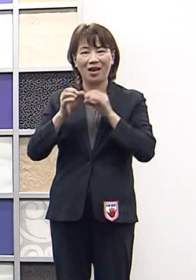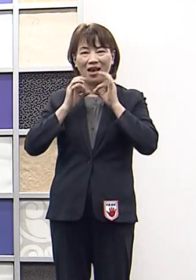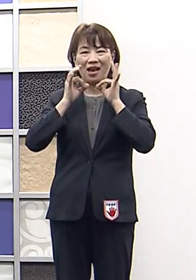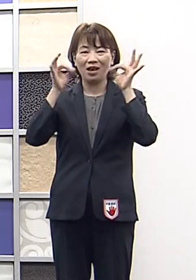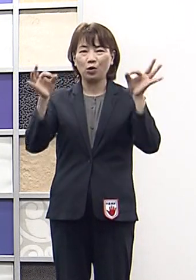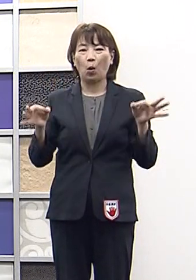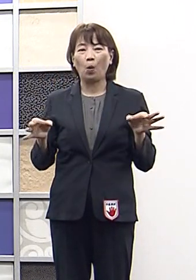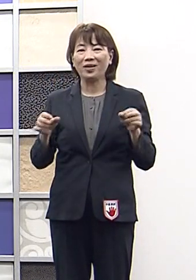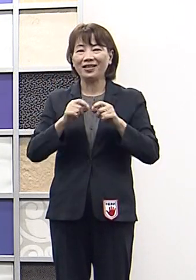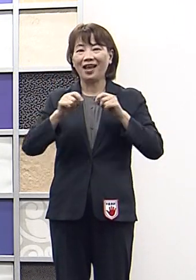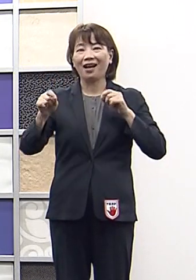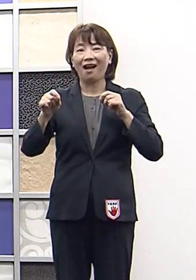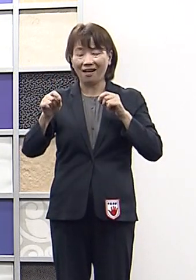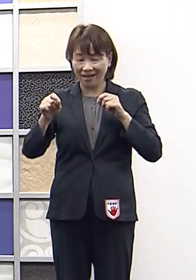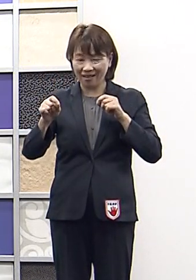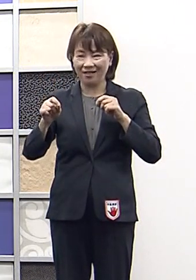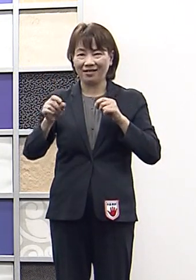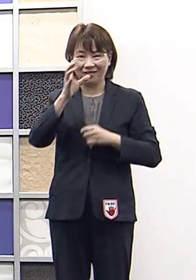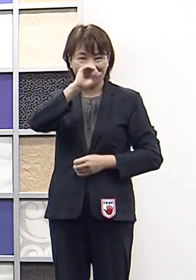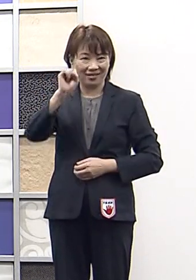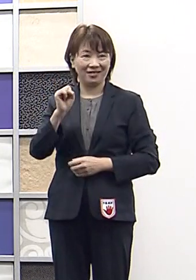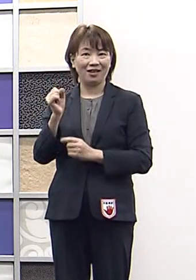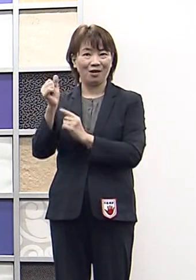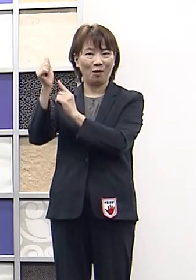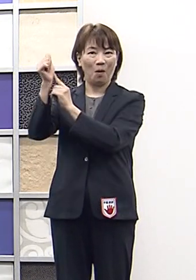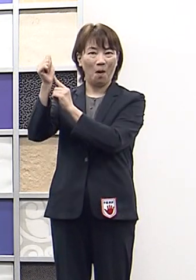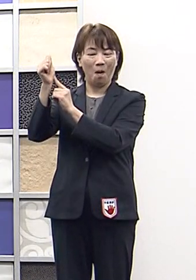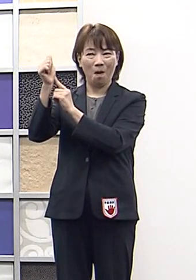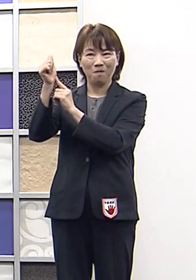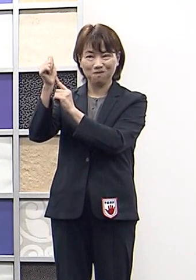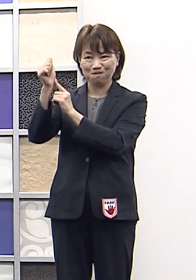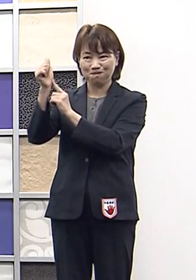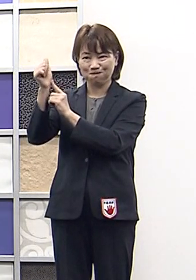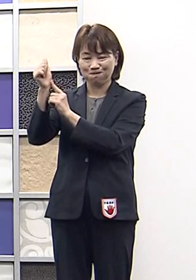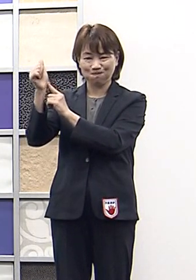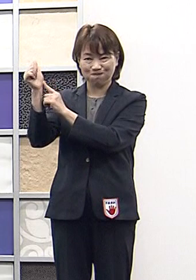ですね、ランウェイの下で、